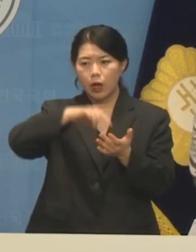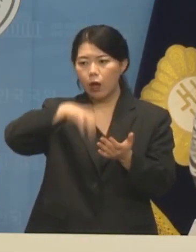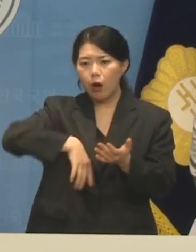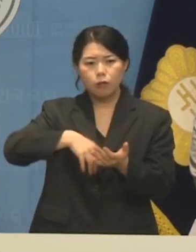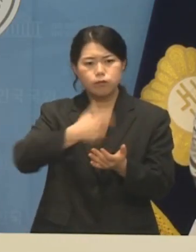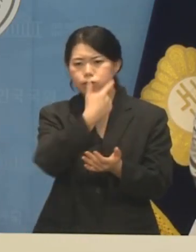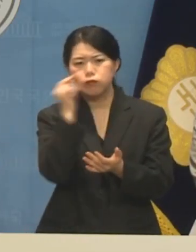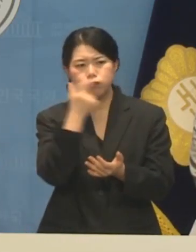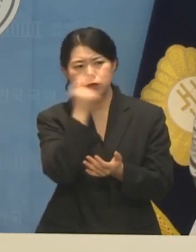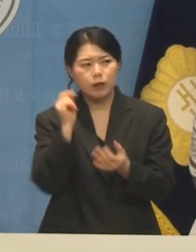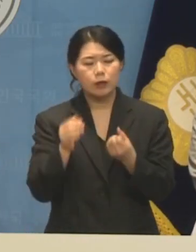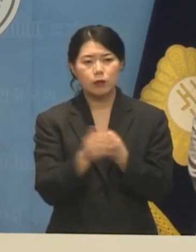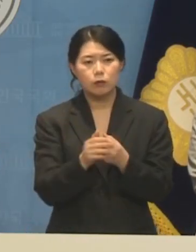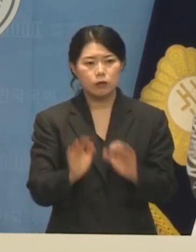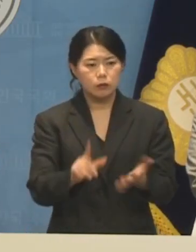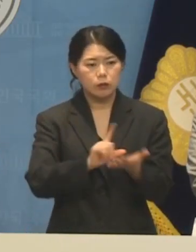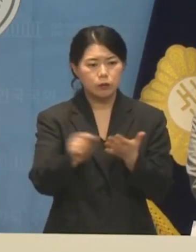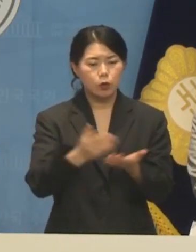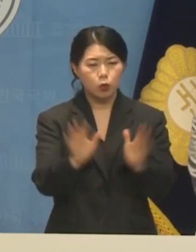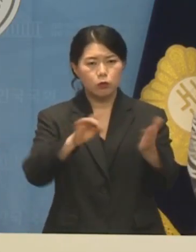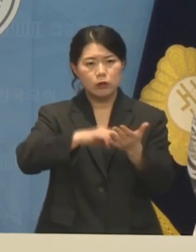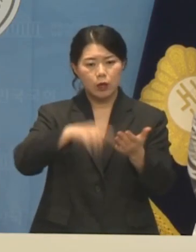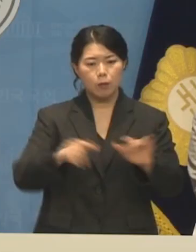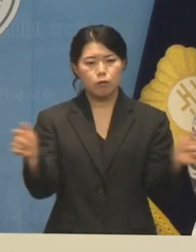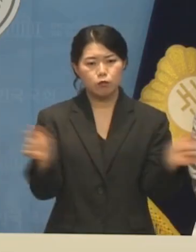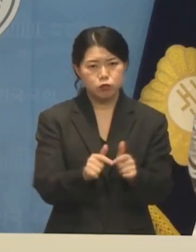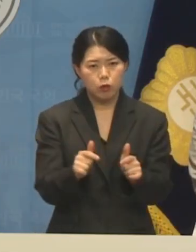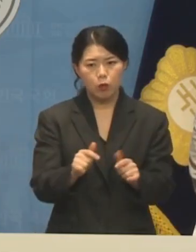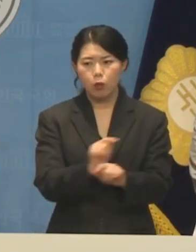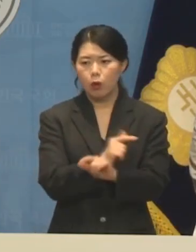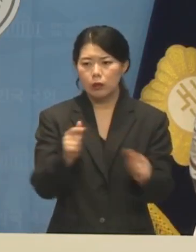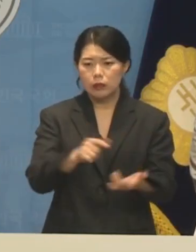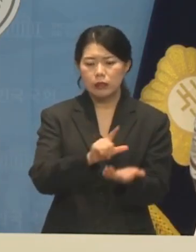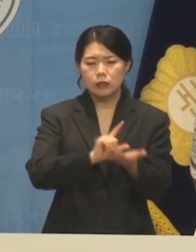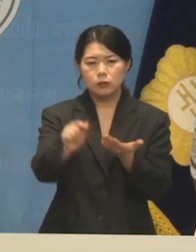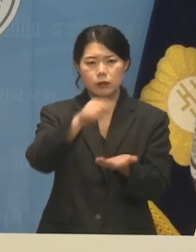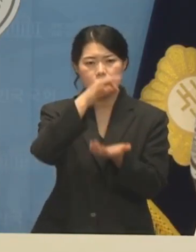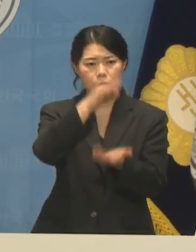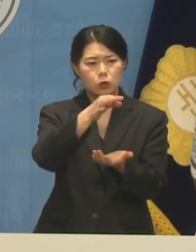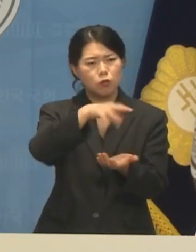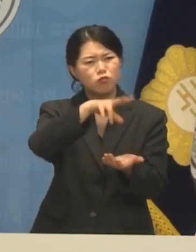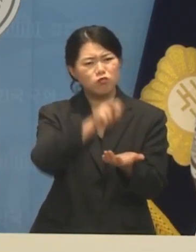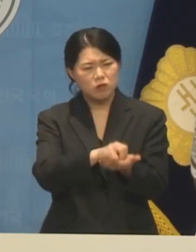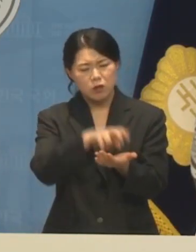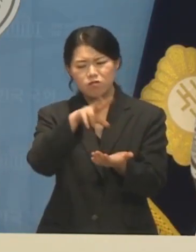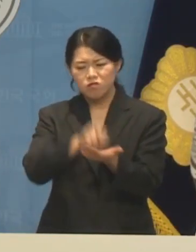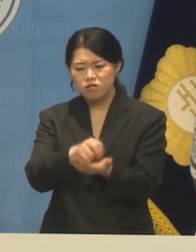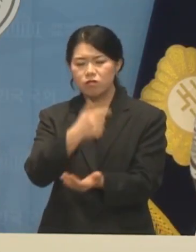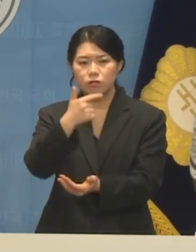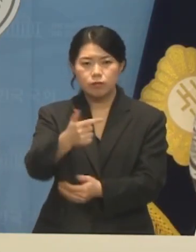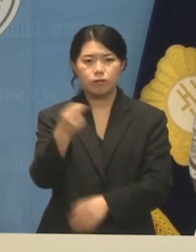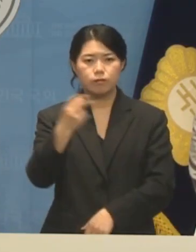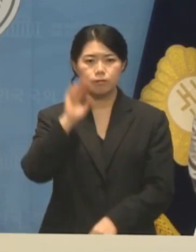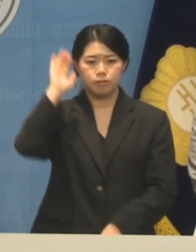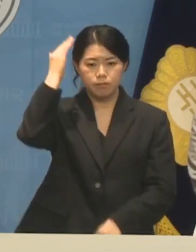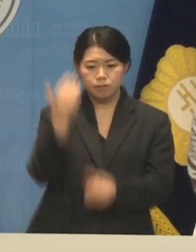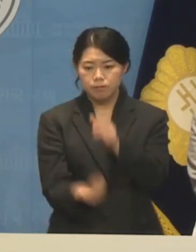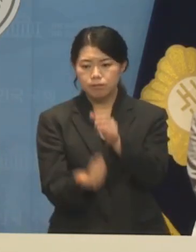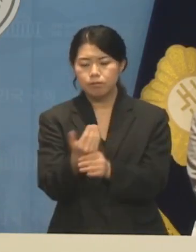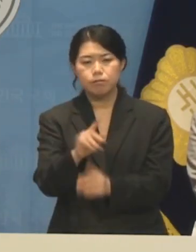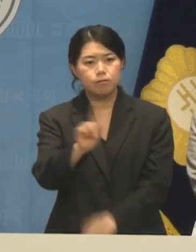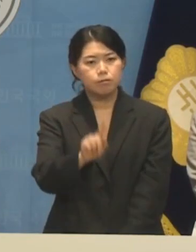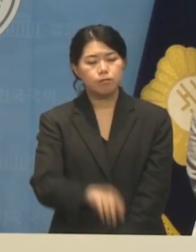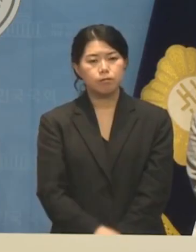이유로 지방교부세를 삭감하는 등 지방재정에 심각한 문제를 일으키고 있을 뿐 아니라 최근에 드러난 사실에